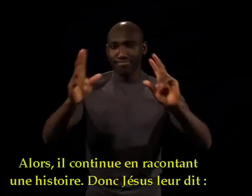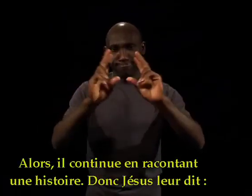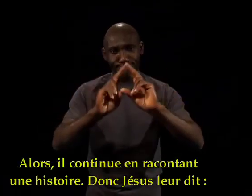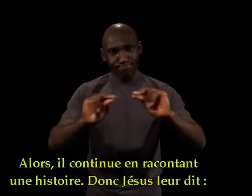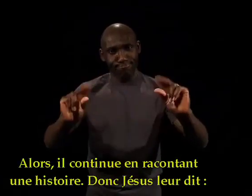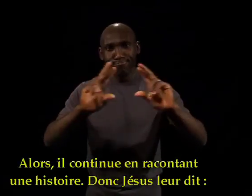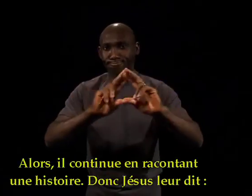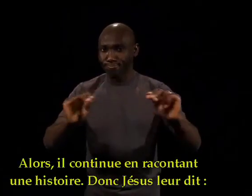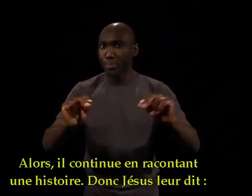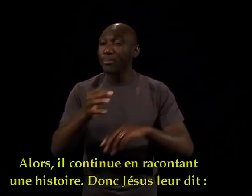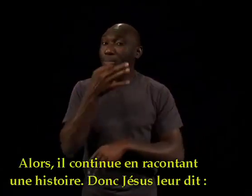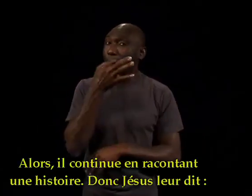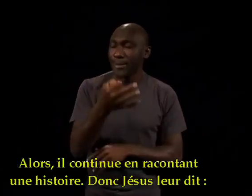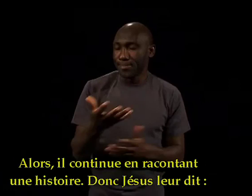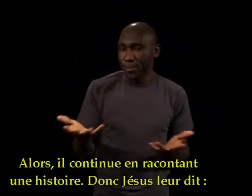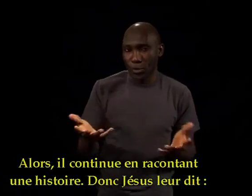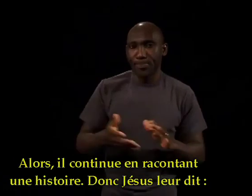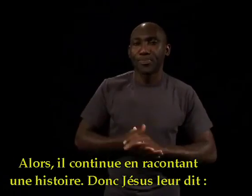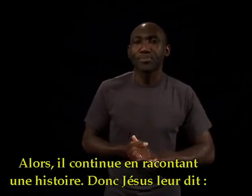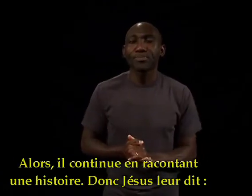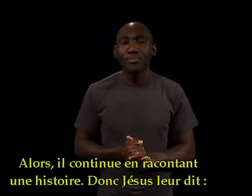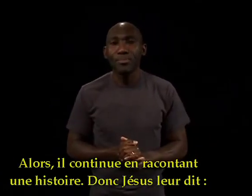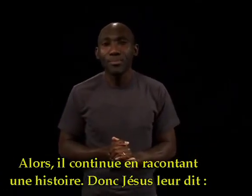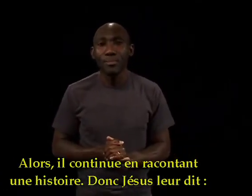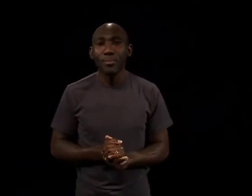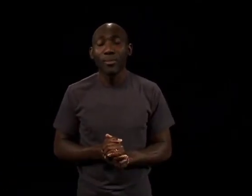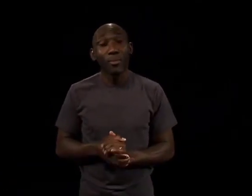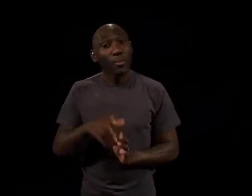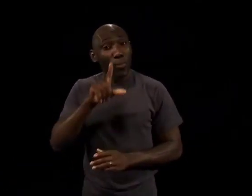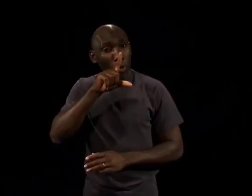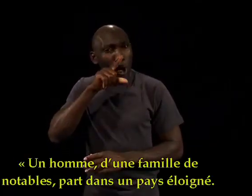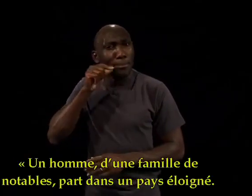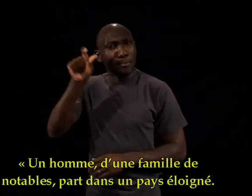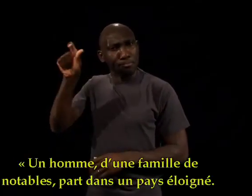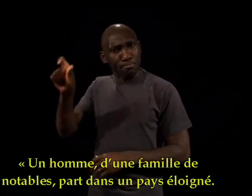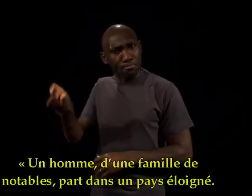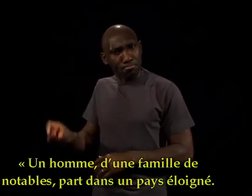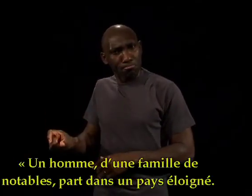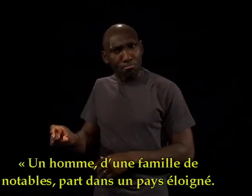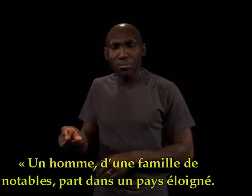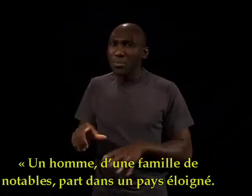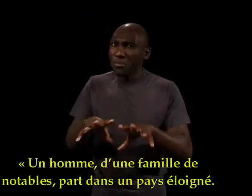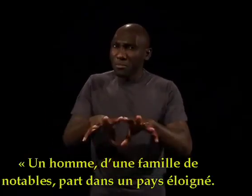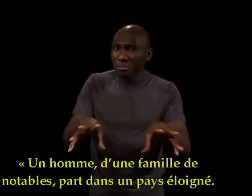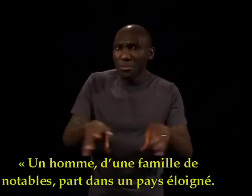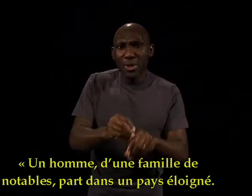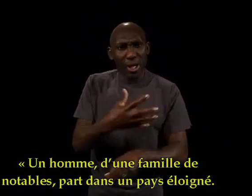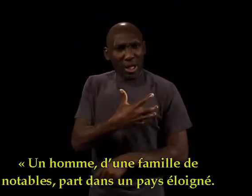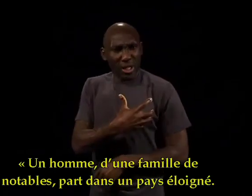Alors ils continuent en racontant une histoire. Donc, Jésus leur dit, un homme d'une famille de